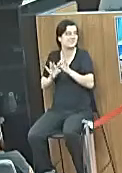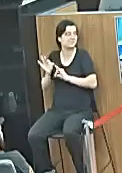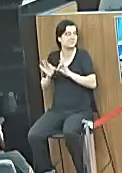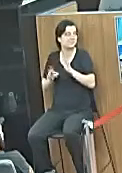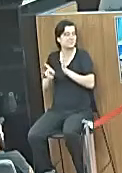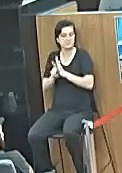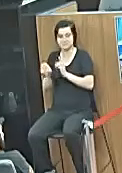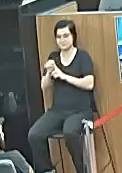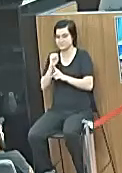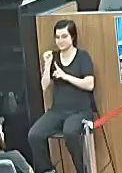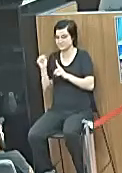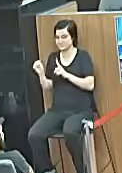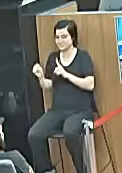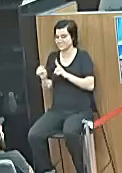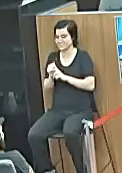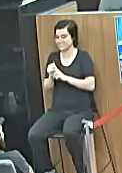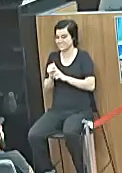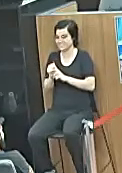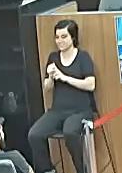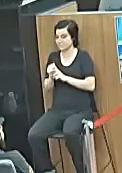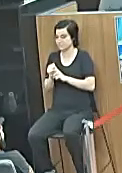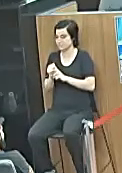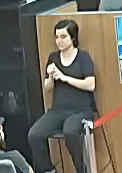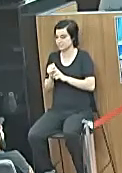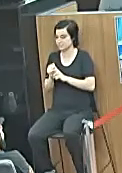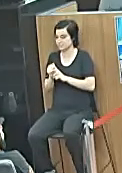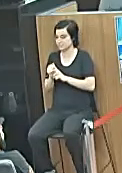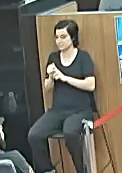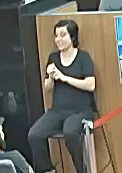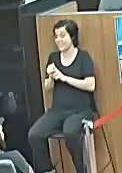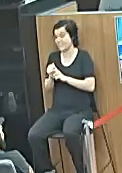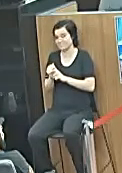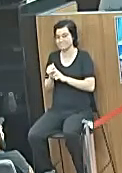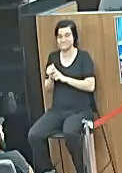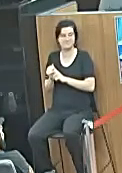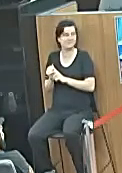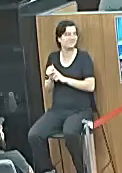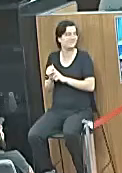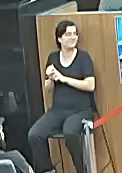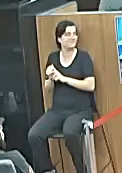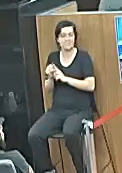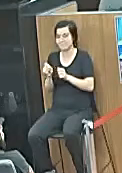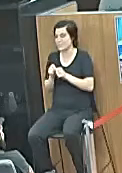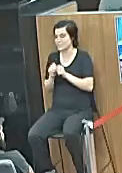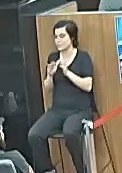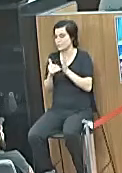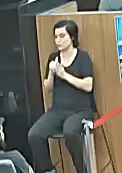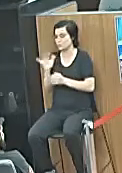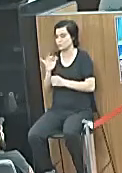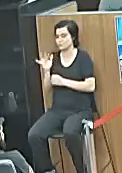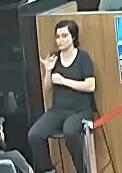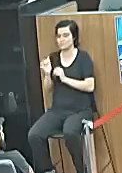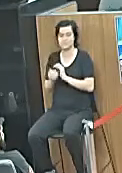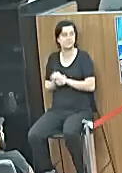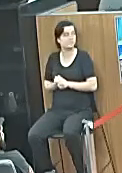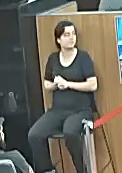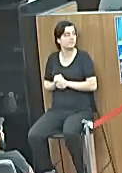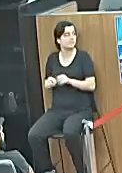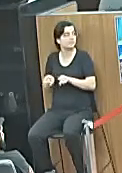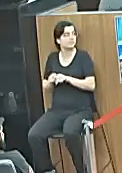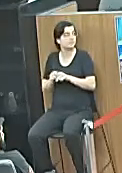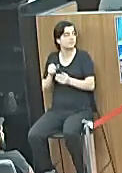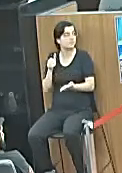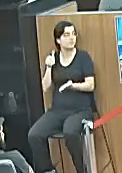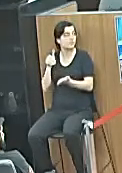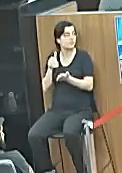social alterando também a lei 11.124 e 2005 sendo que o grupo apresentou ao final a seguinte moção